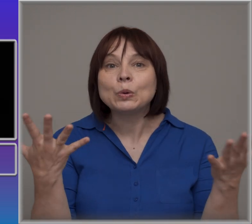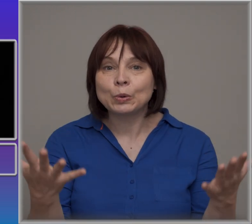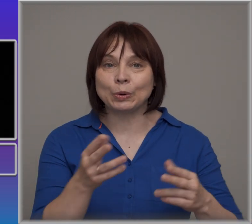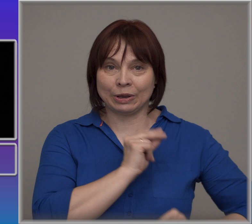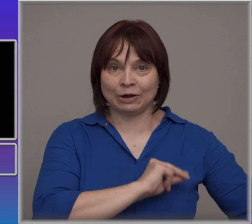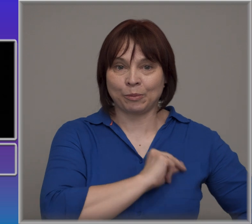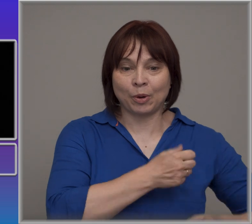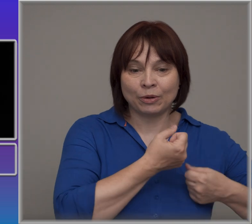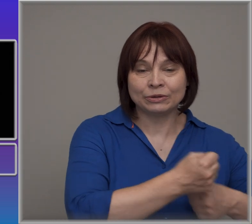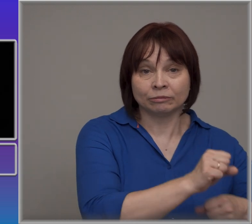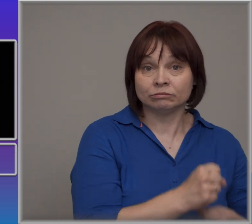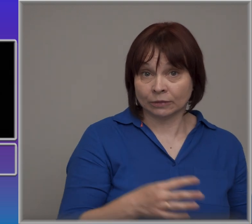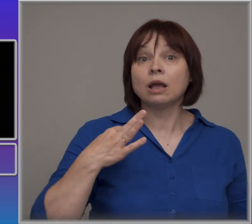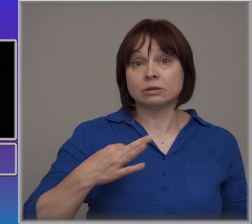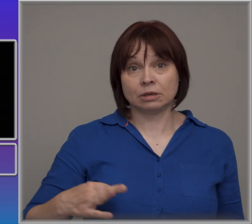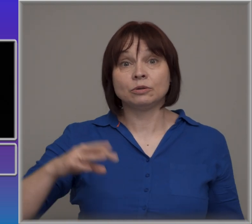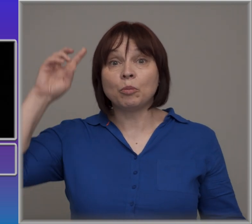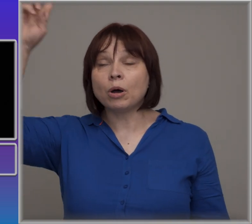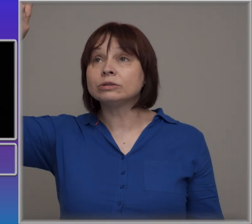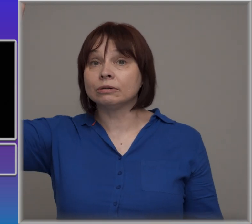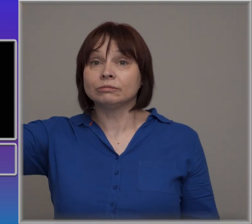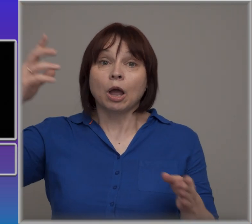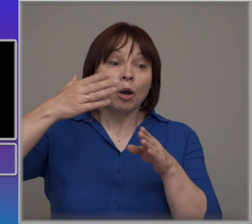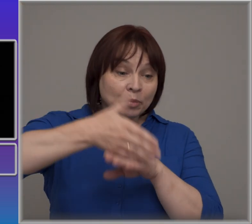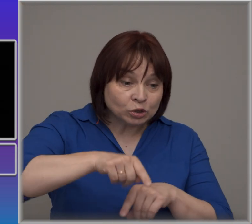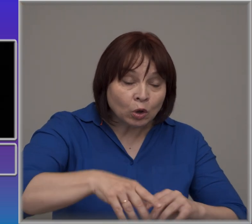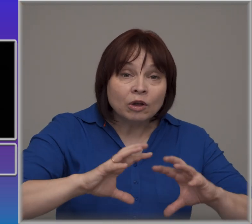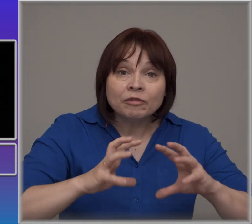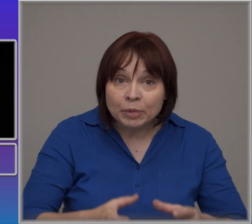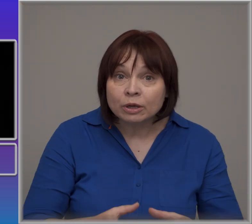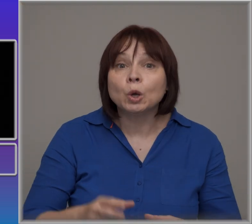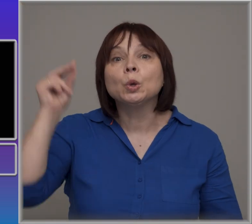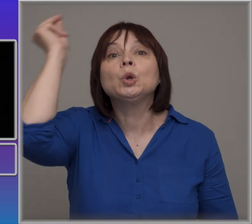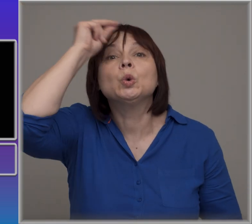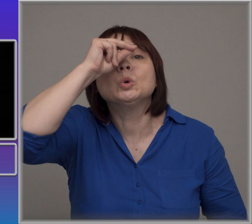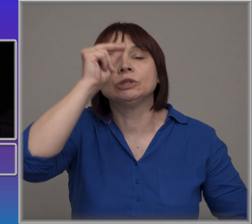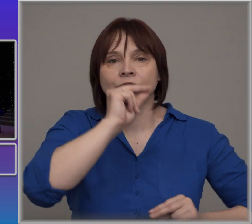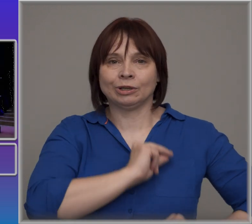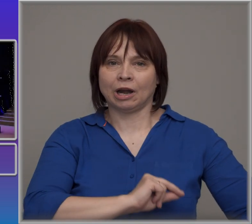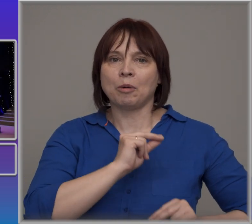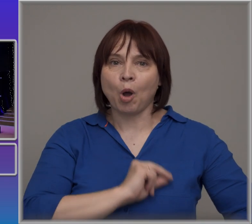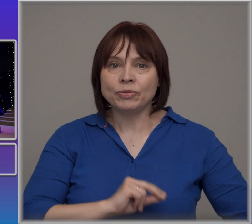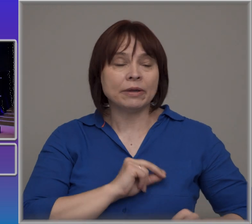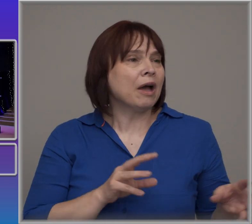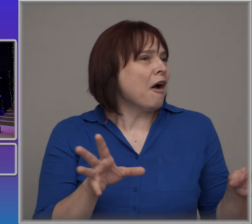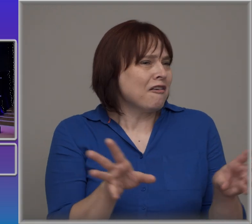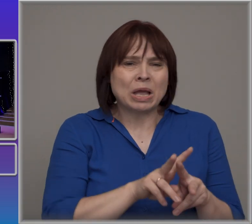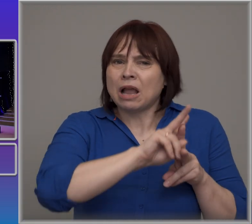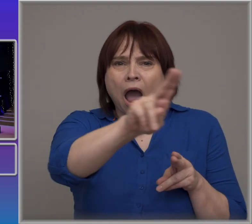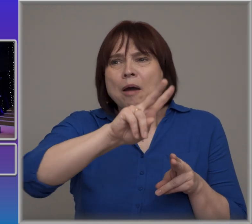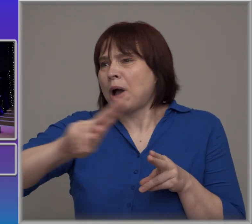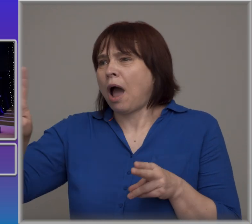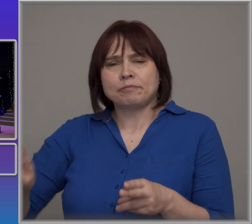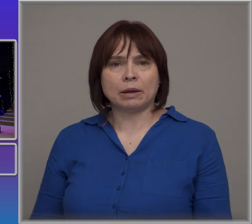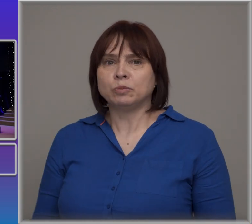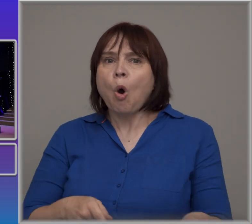Плотник. Ну, плотник, строитель, да, тот, кто созидает, тот, кто что-то делает своими руками. И прежде чем руки Христа